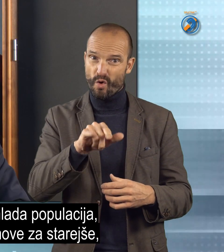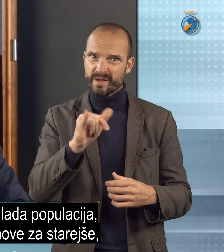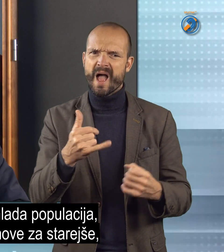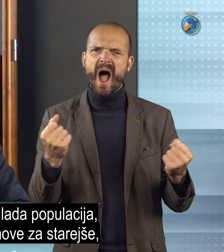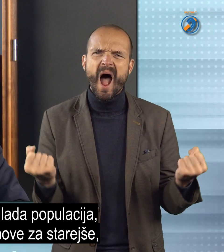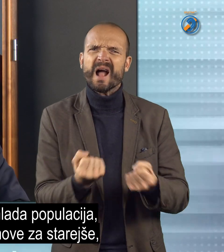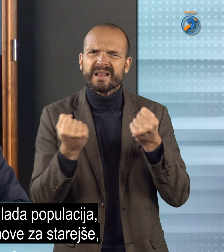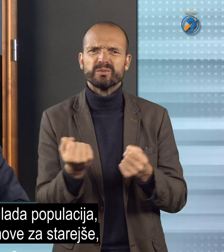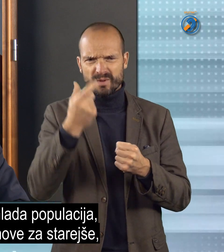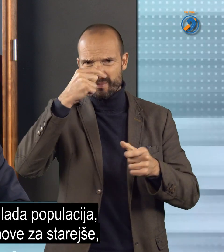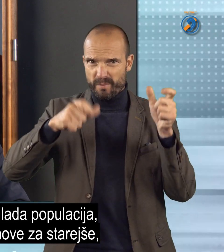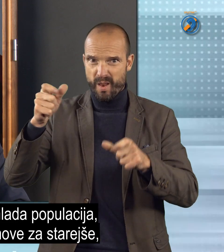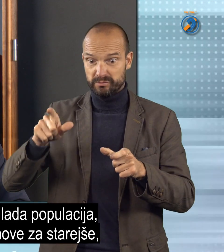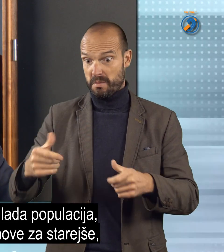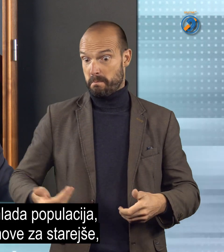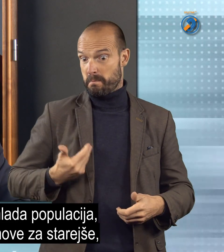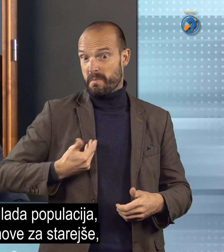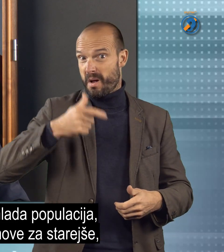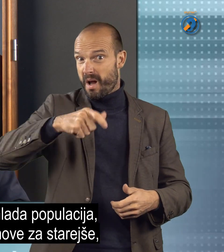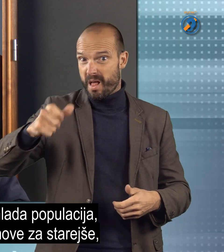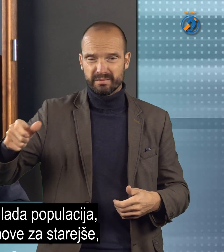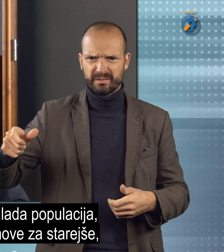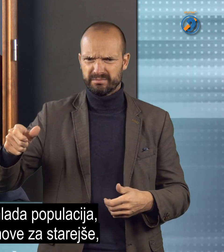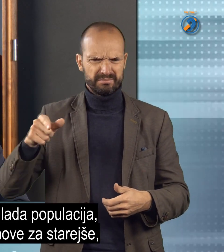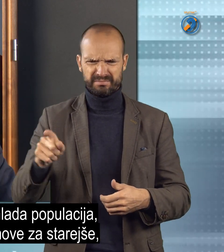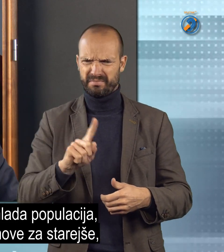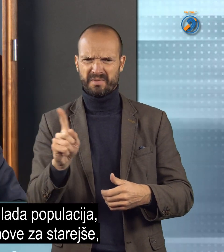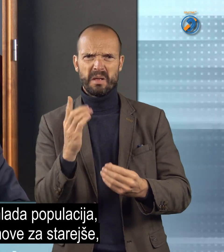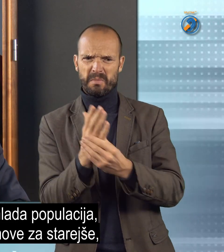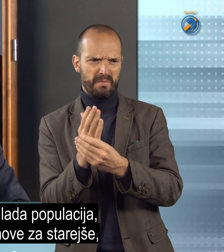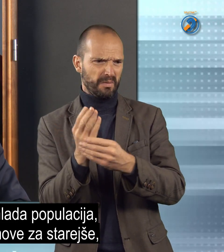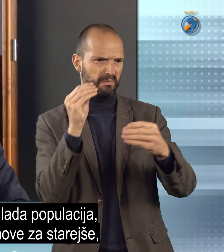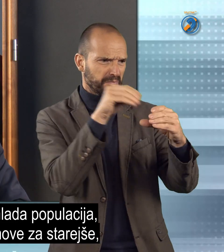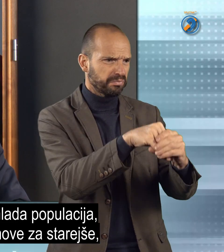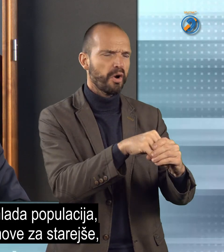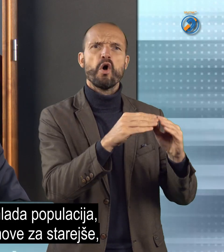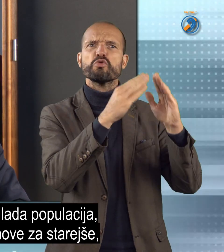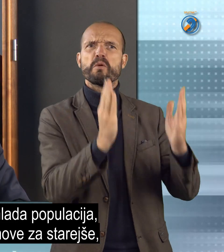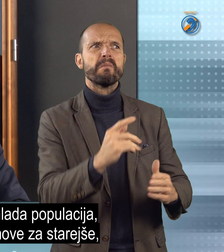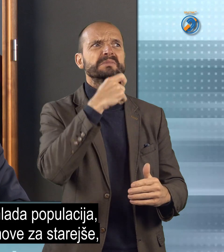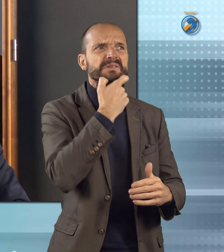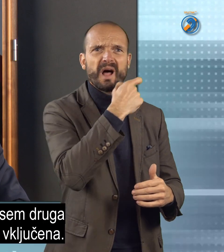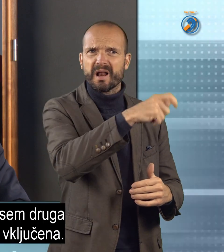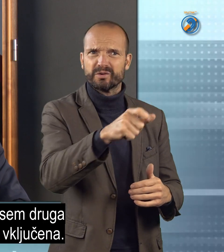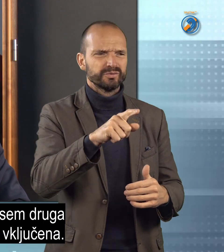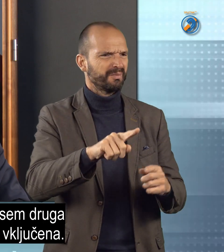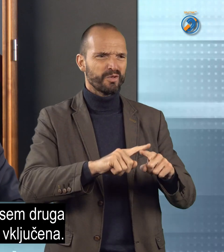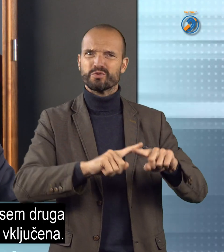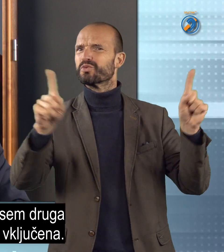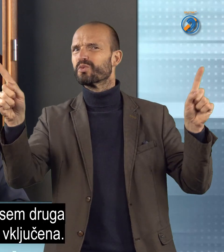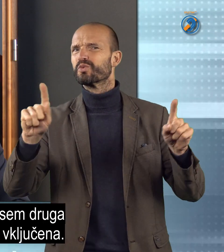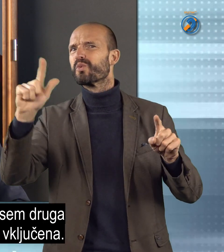To je aktivna populacija, to je mlada populacija, ki ne sodi v domove za starejše, kjer je povsem